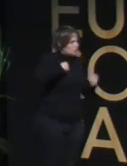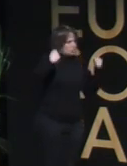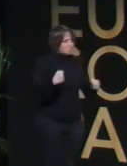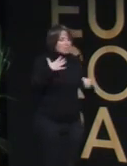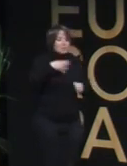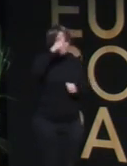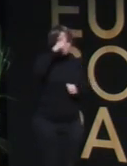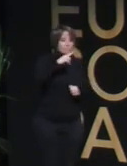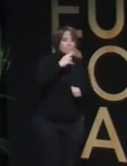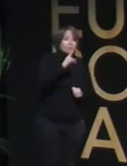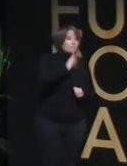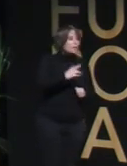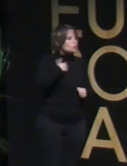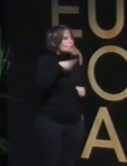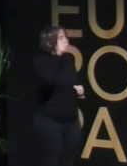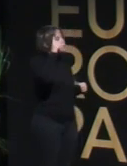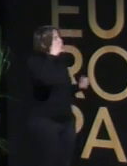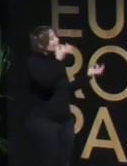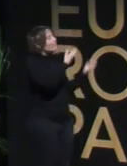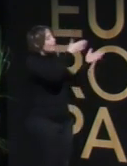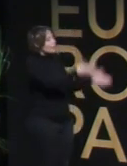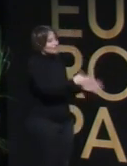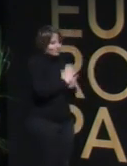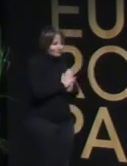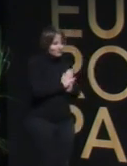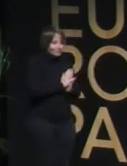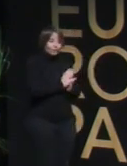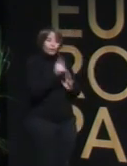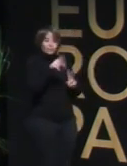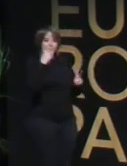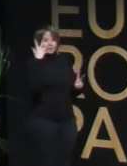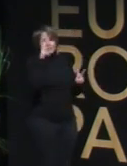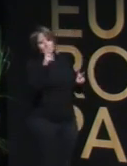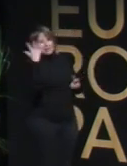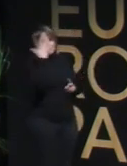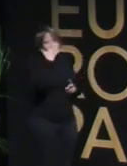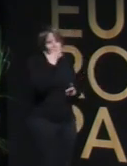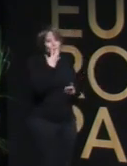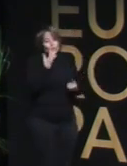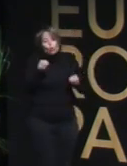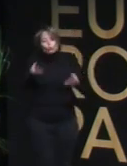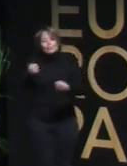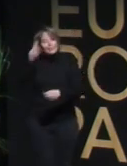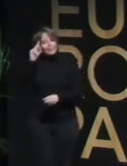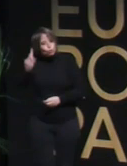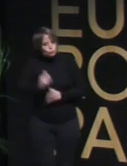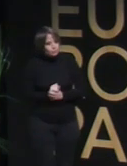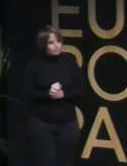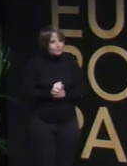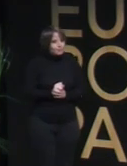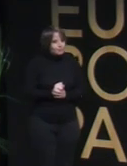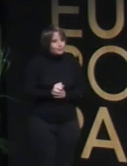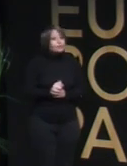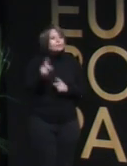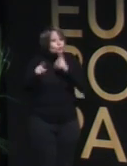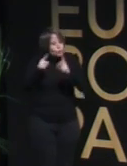padre esté mal y yo no sepa qué es lo que le está pasando. La incertidumbre, a mí cuando... No, es que no le contamos para que no sepa. No, yo luego os he puesto otra